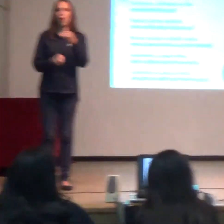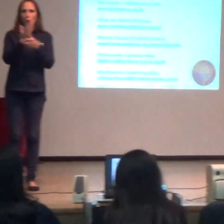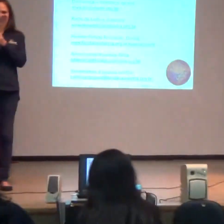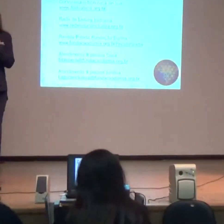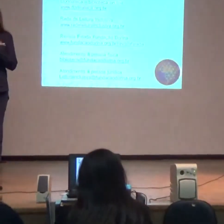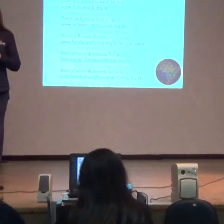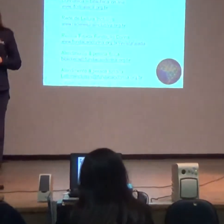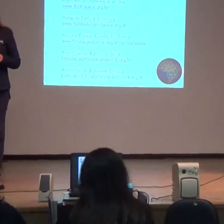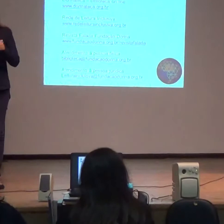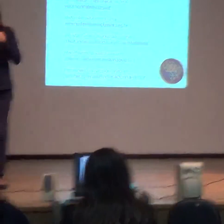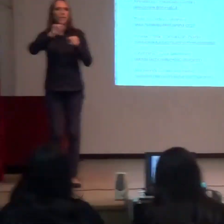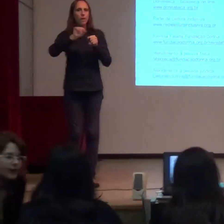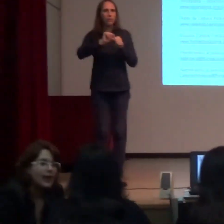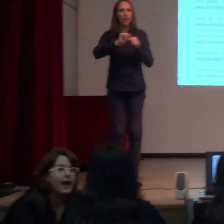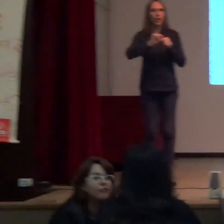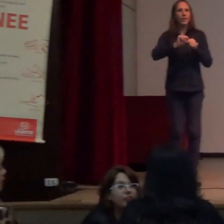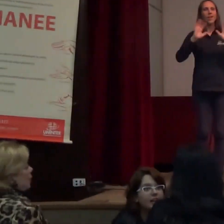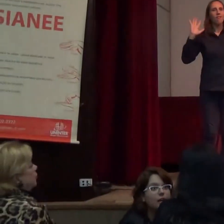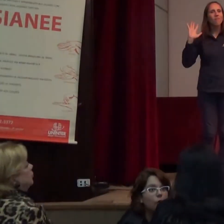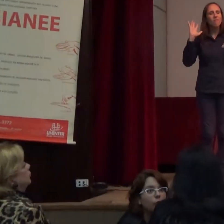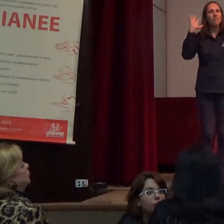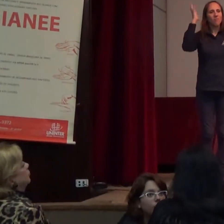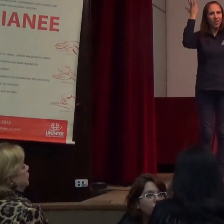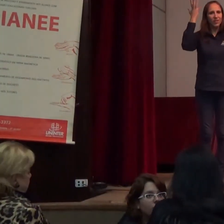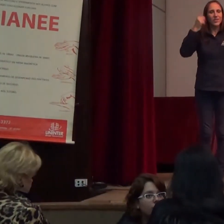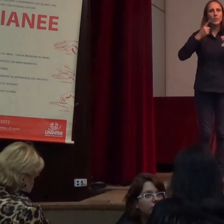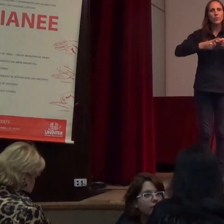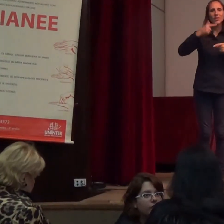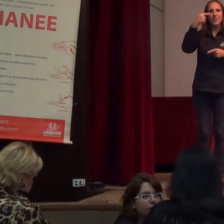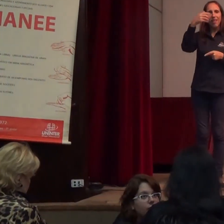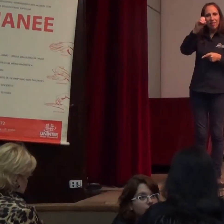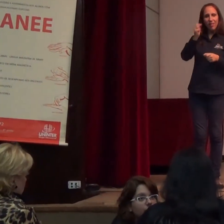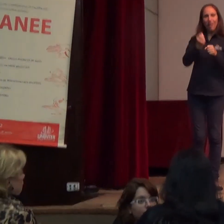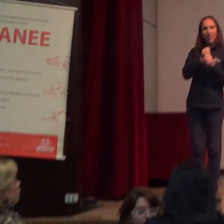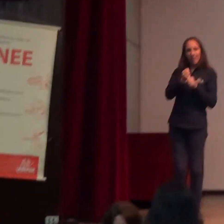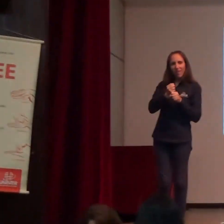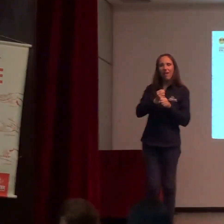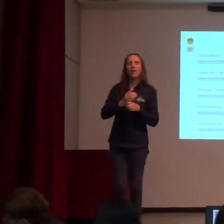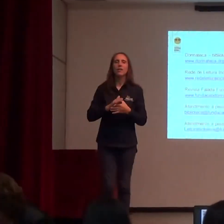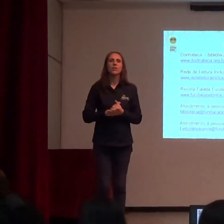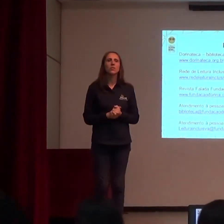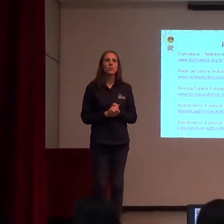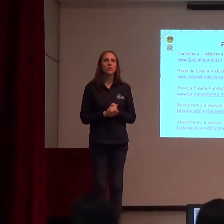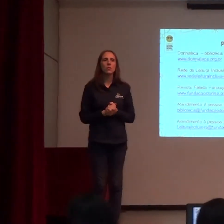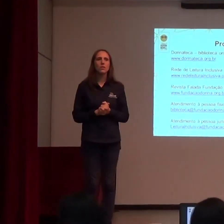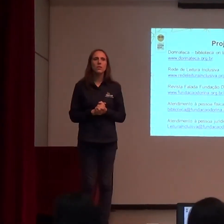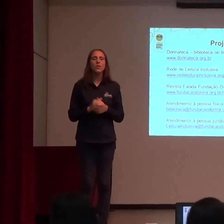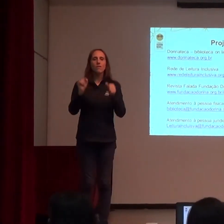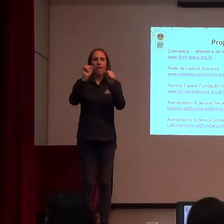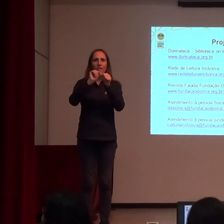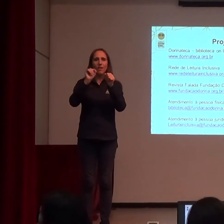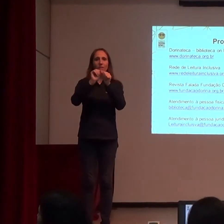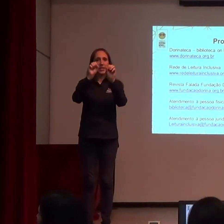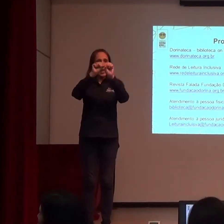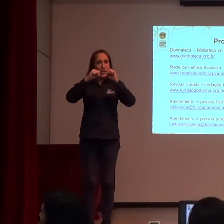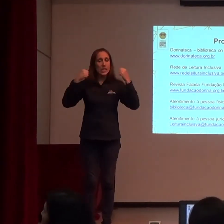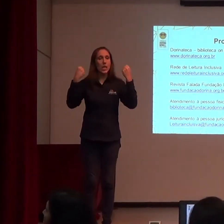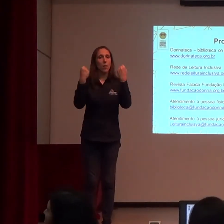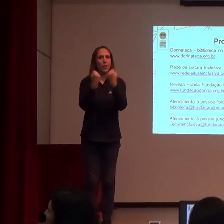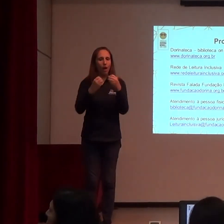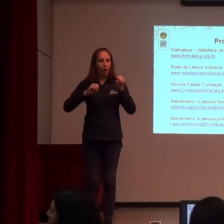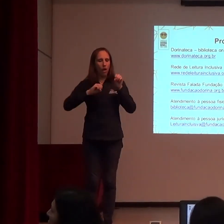fazer, em comemoração aos 70 anos, que a gente vem fazendo vários eventos esse ano, a gente vai fazer um seminário de